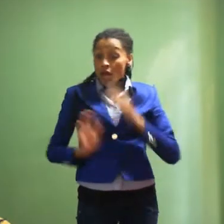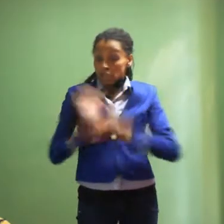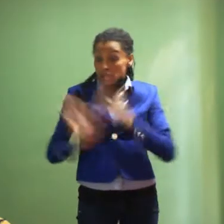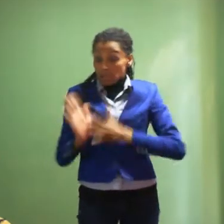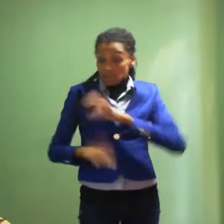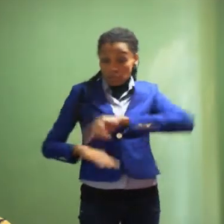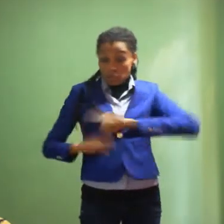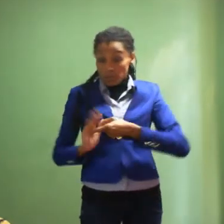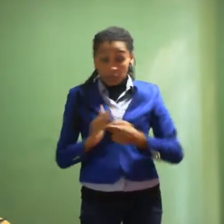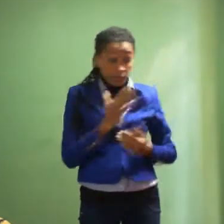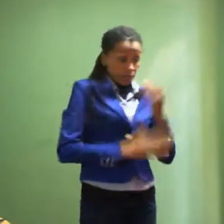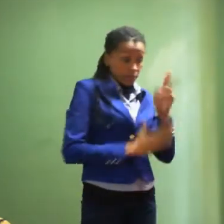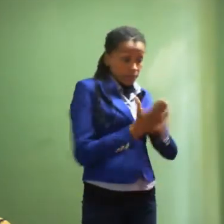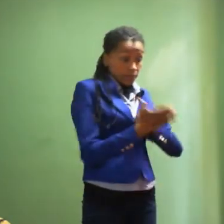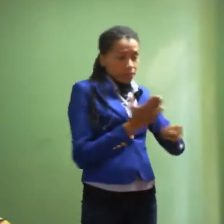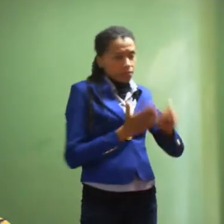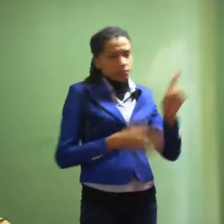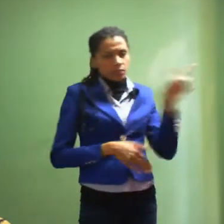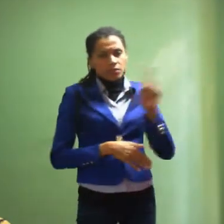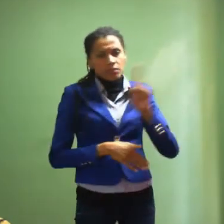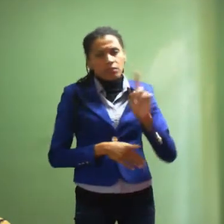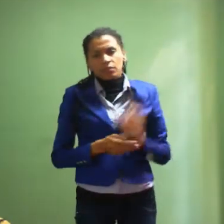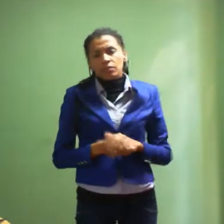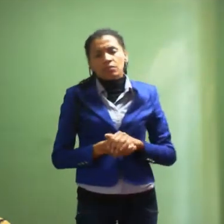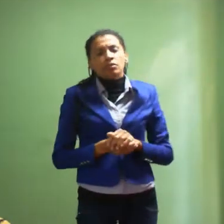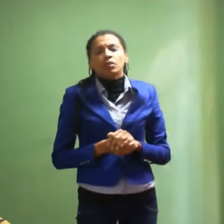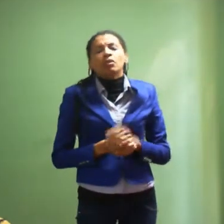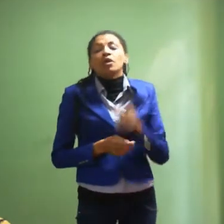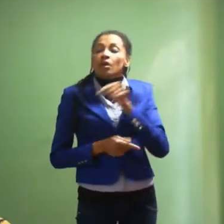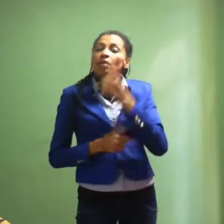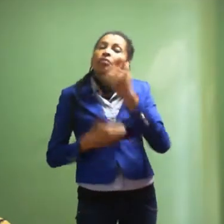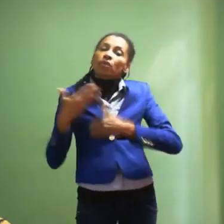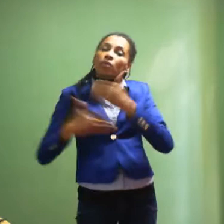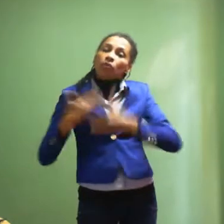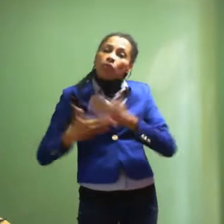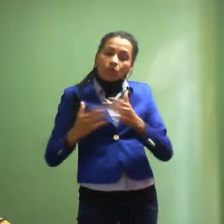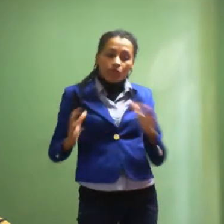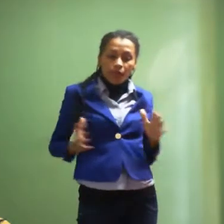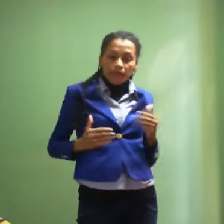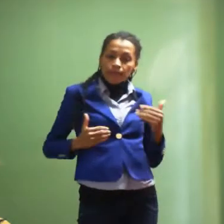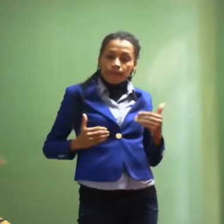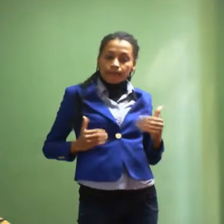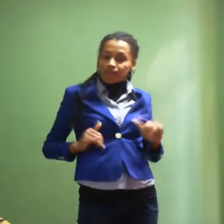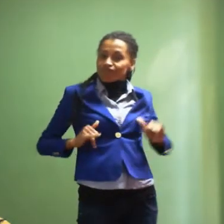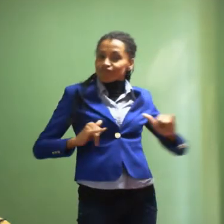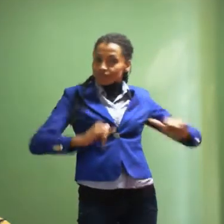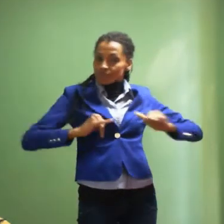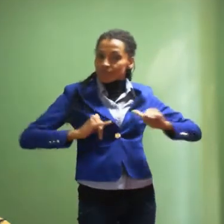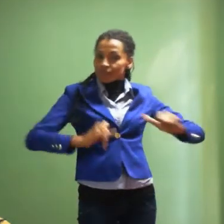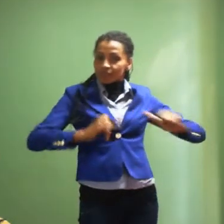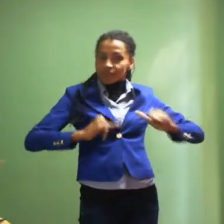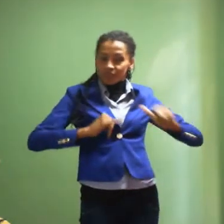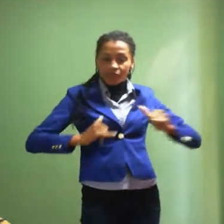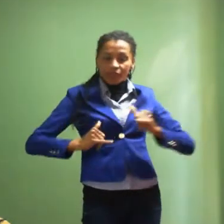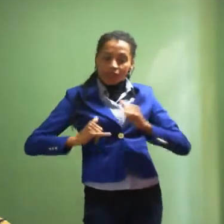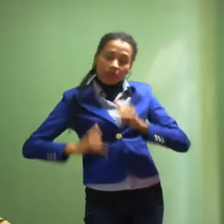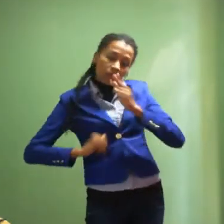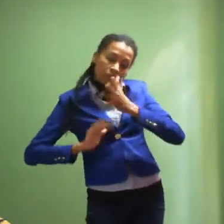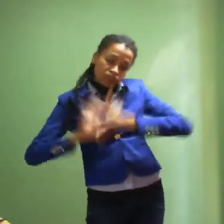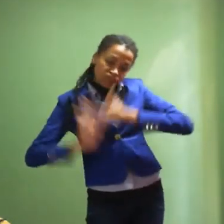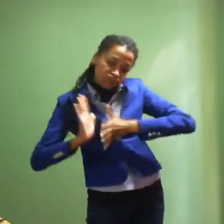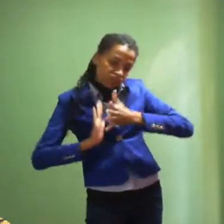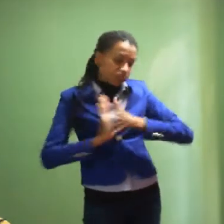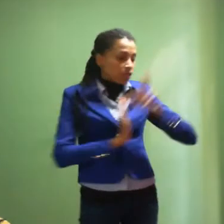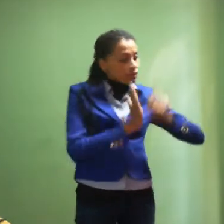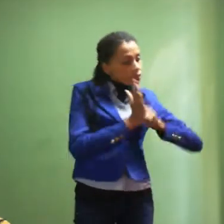en su primera lengua para empezar el trabajo de lengua escrita, no. Ellos van a hacer un proceso simultáneo, se van a mover entre los dos, están en construcción, están